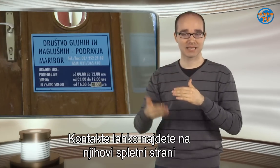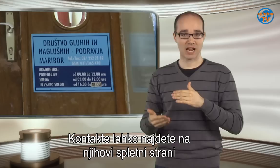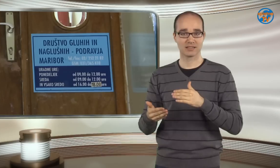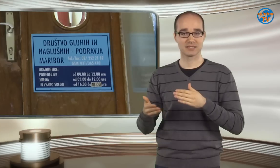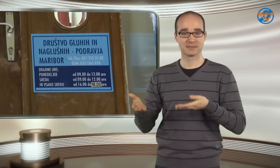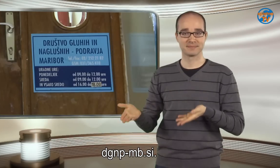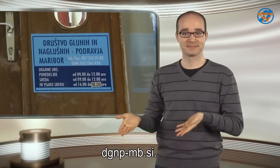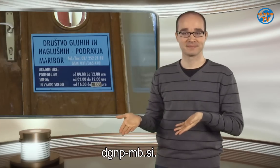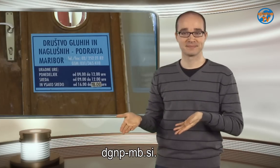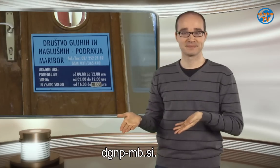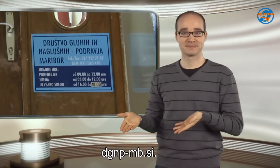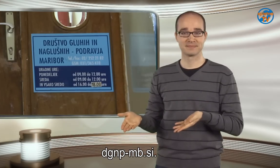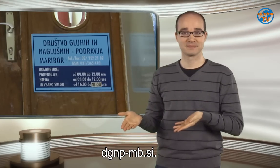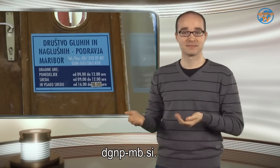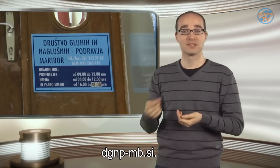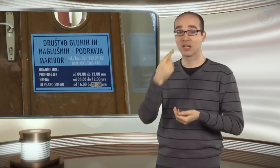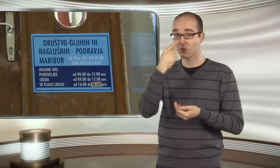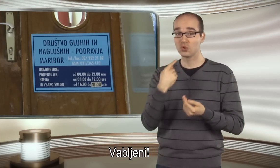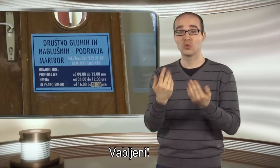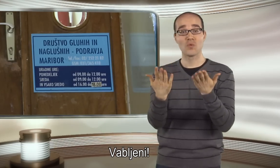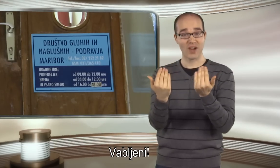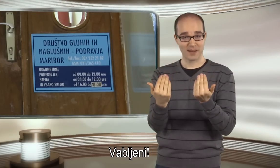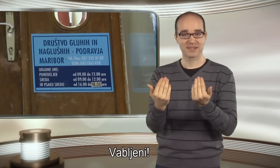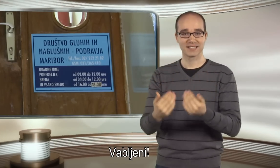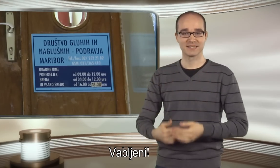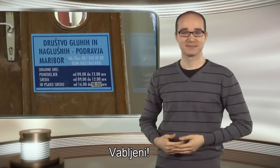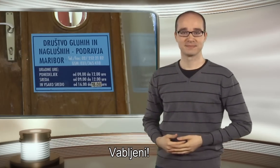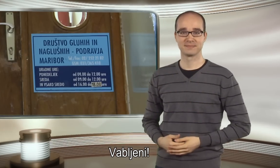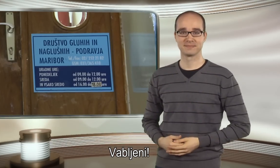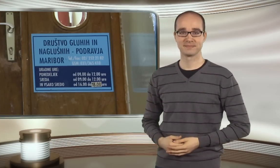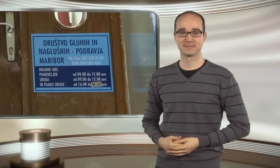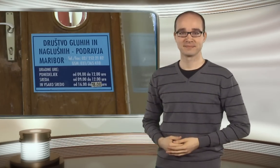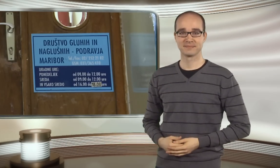strani dgnp-mb.si. Vabljeni.